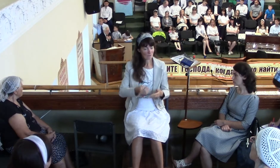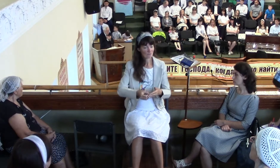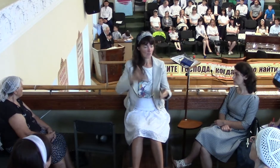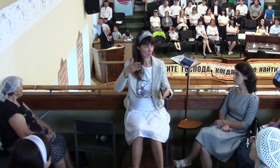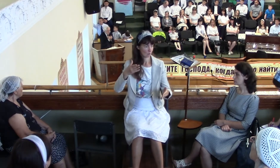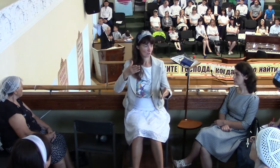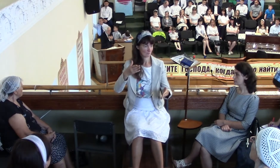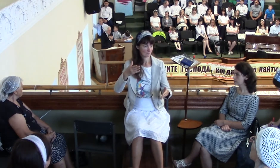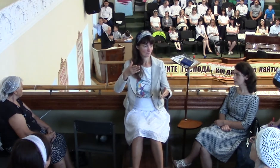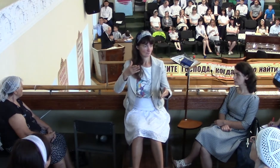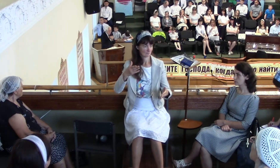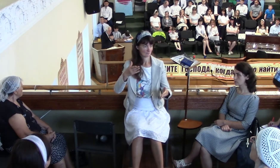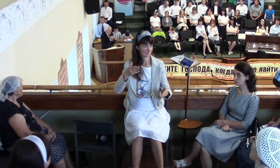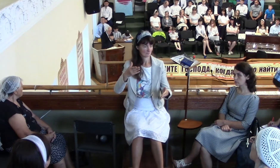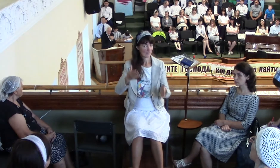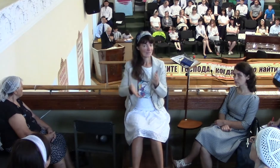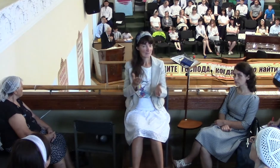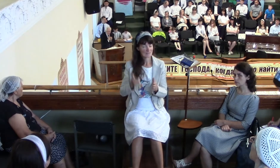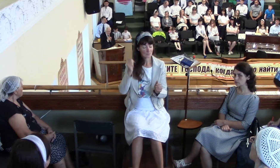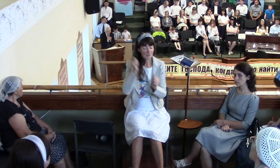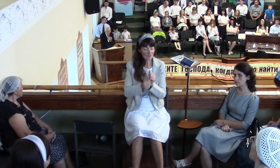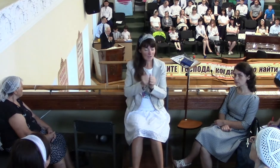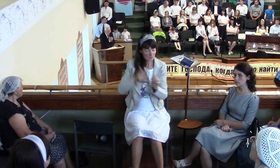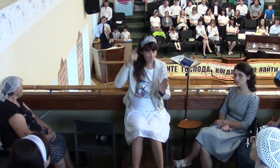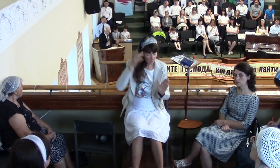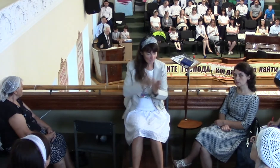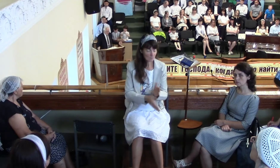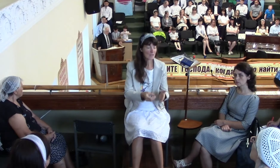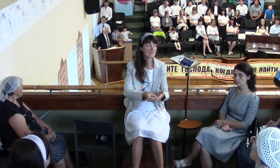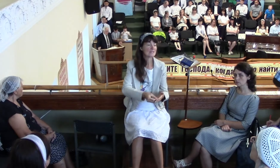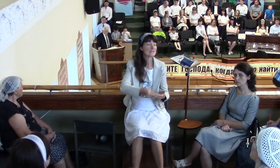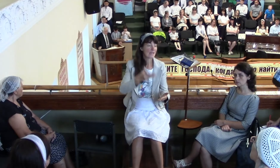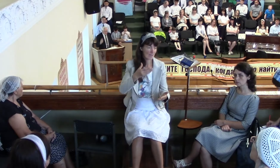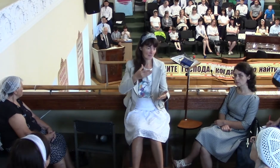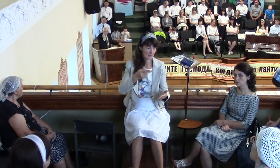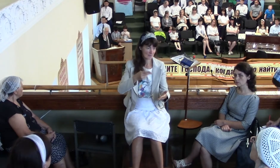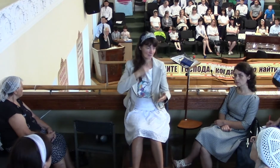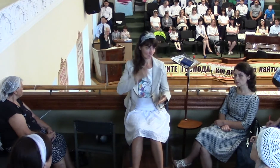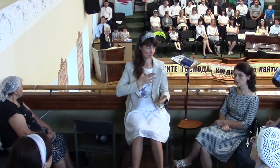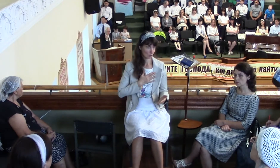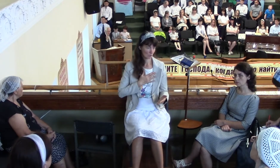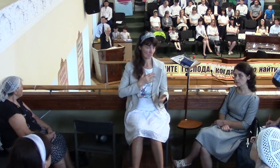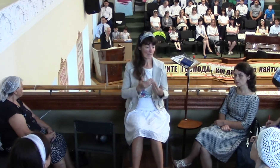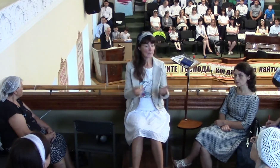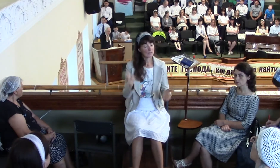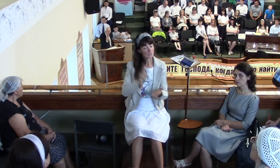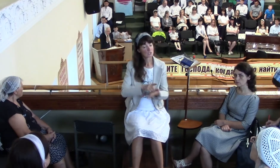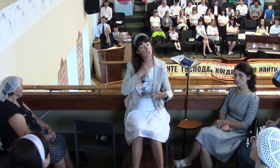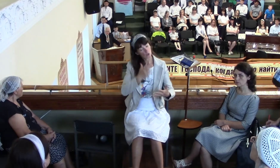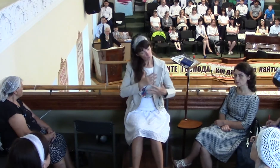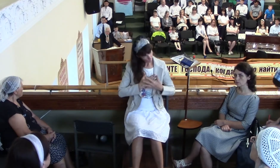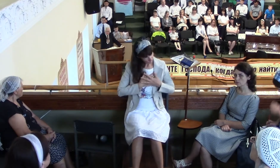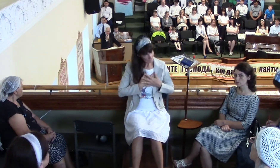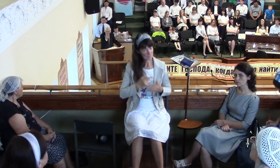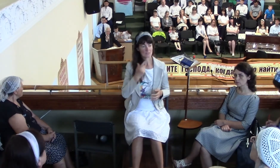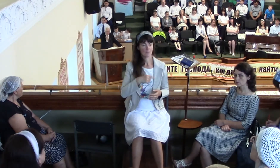своей человеческой души, мы бы во многом по-разному вели себя. Мы должны любить себя. То есть мы